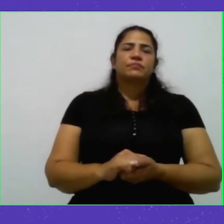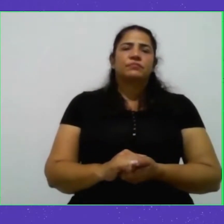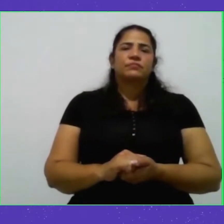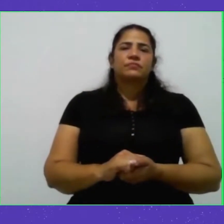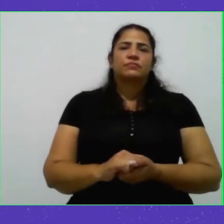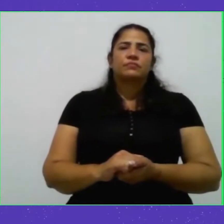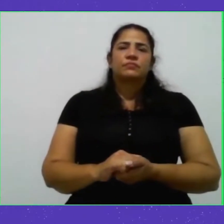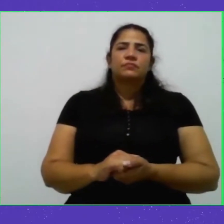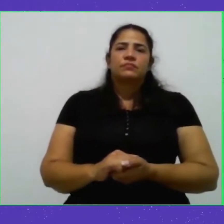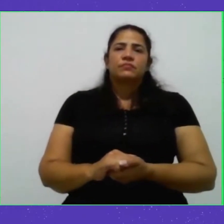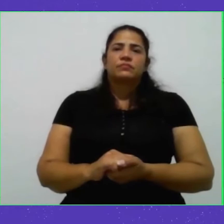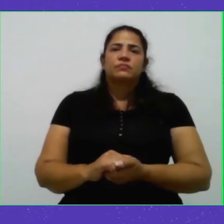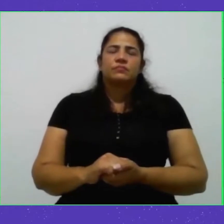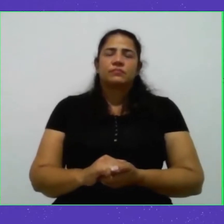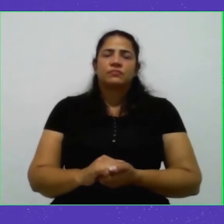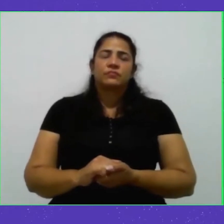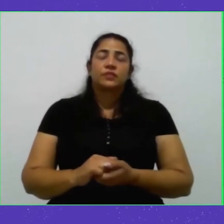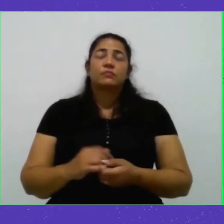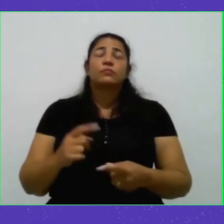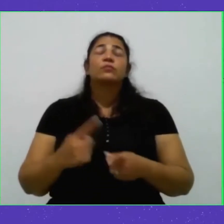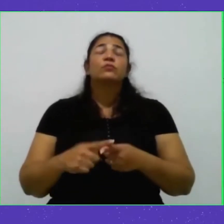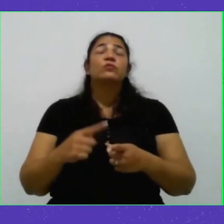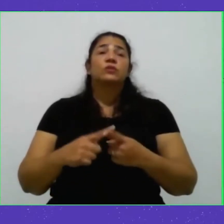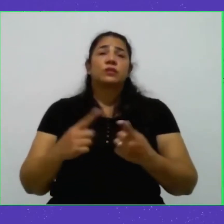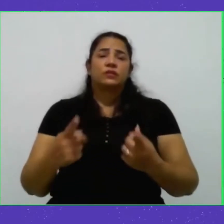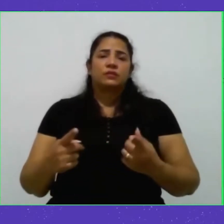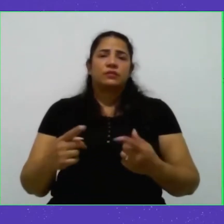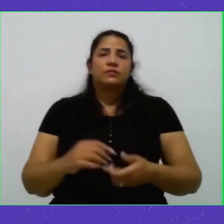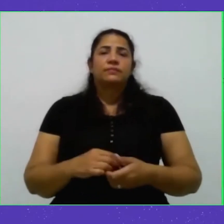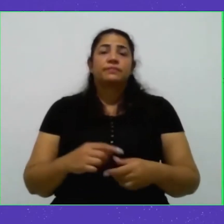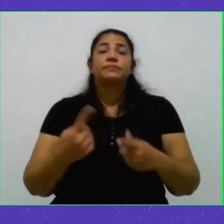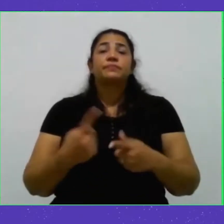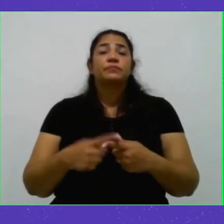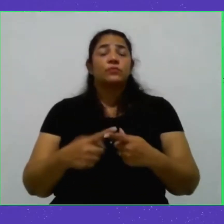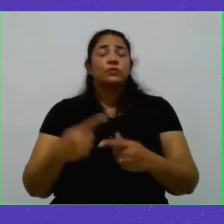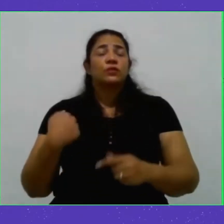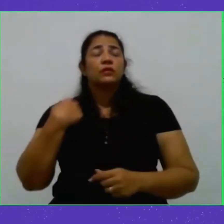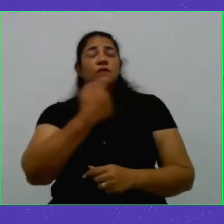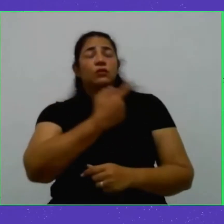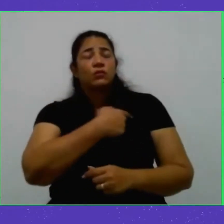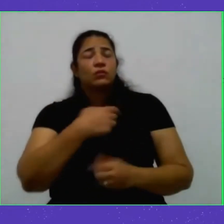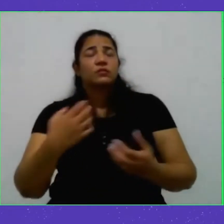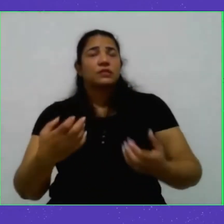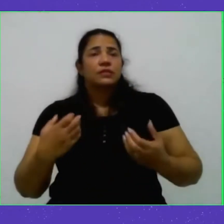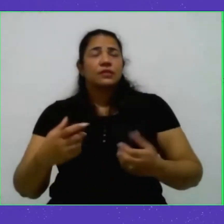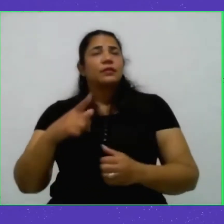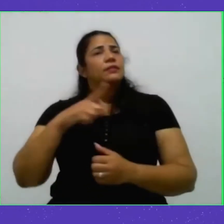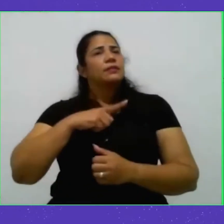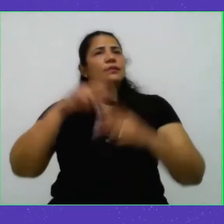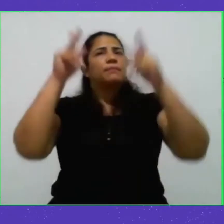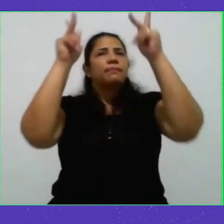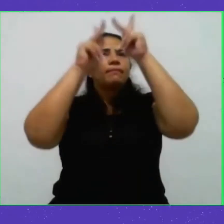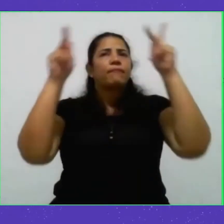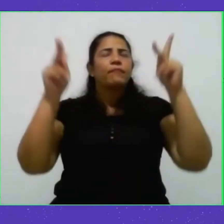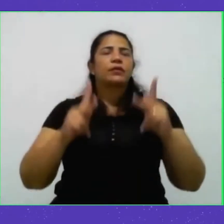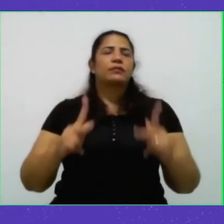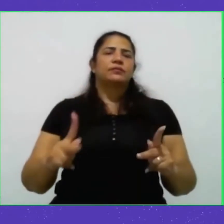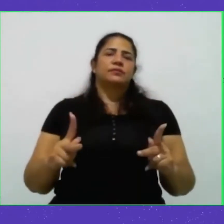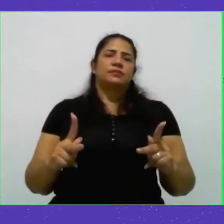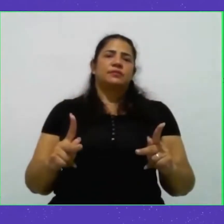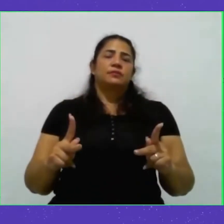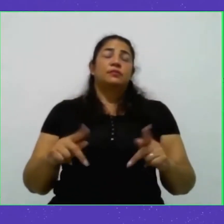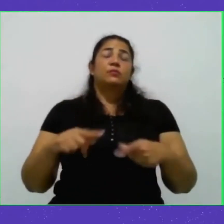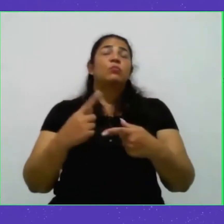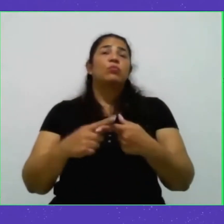Por quê? Porque nós queremos preservar a paz entre nós, e onde há paz, há alegria.